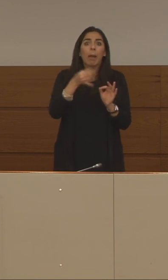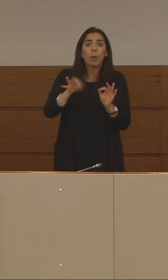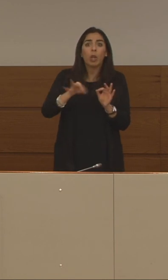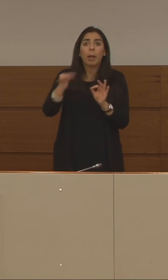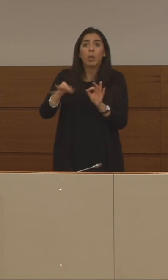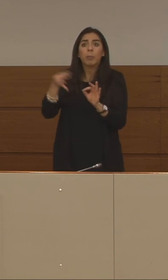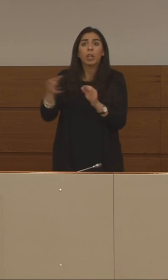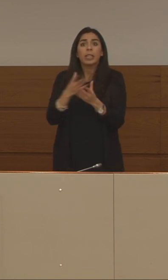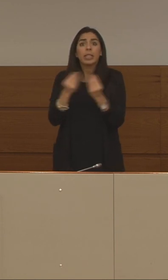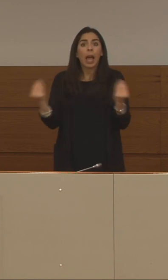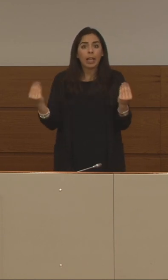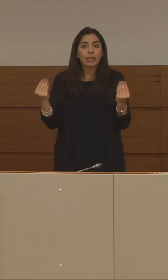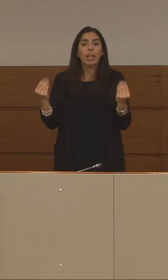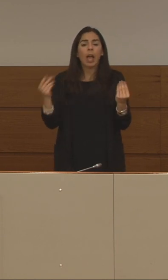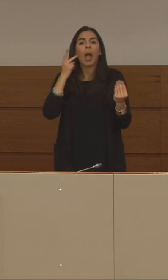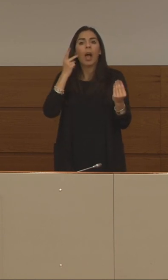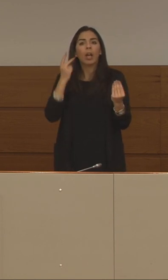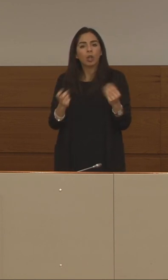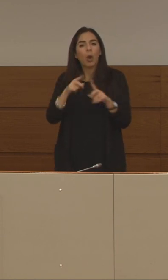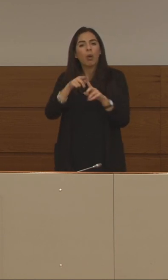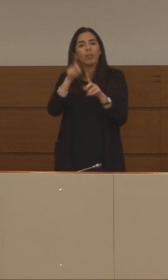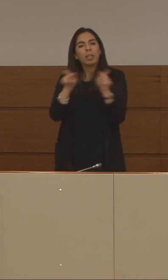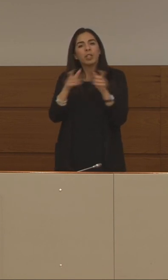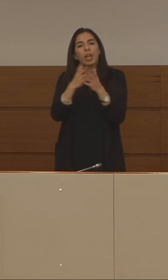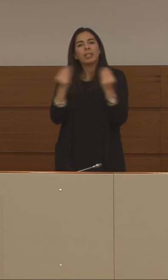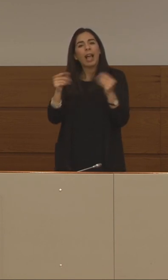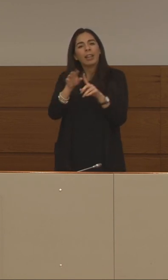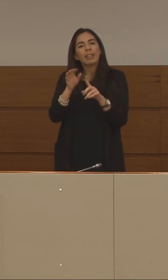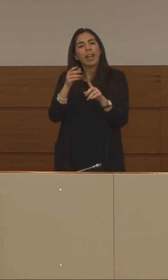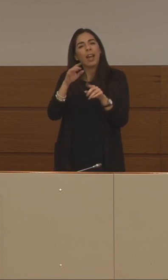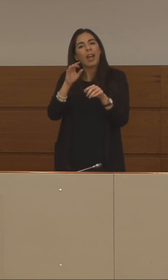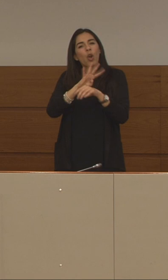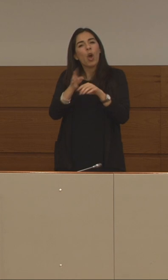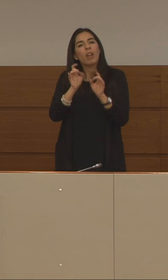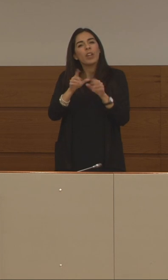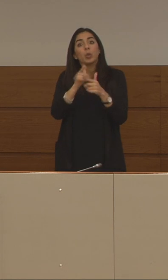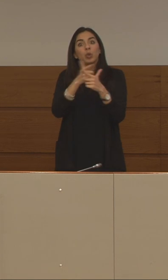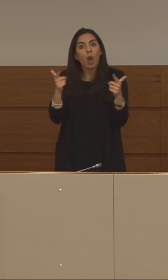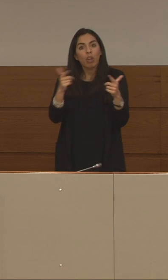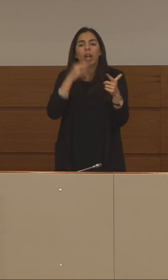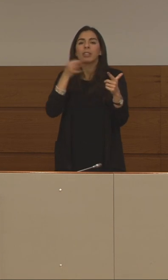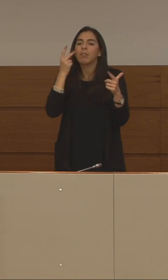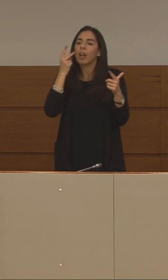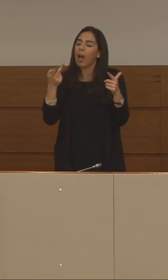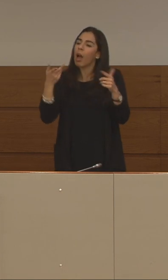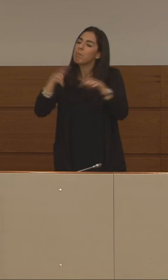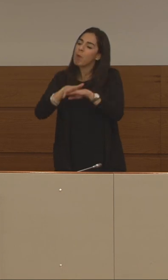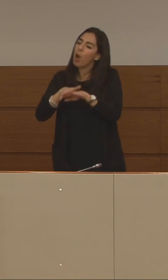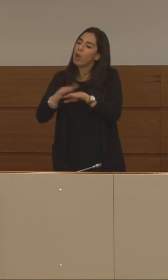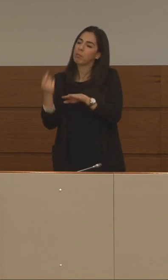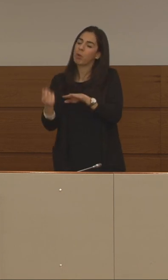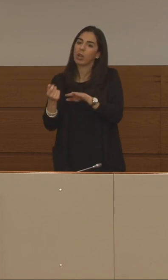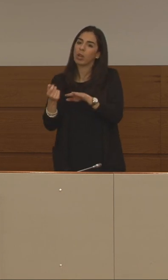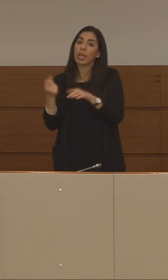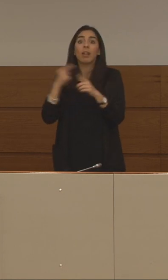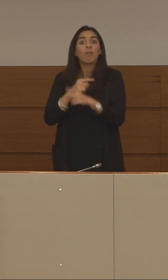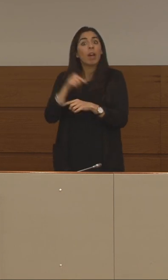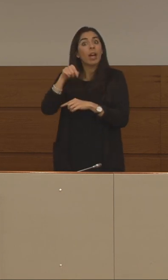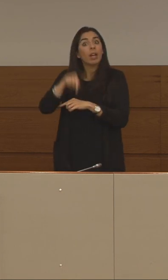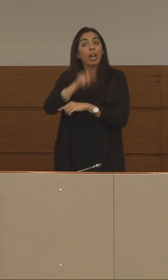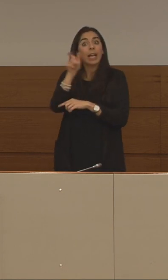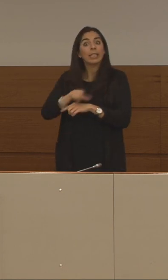asintomatici il tasso di letalità è più basso se si comincia a fare a testare solo le persone positive come sta avvenendo in